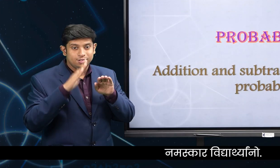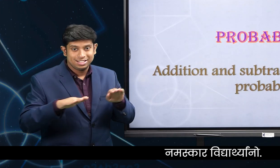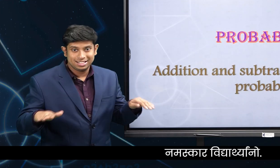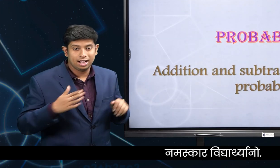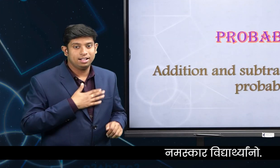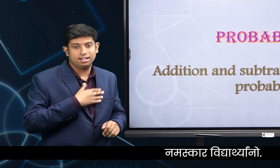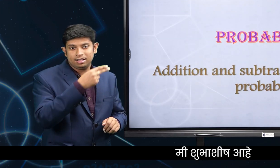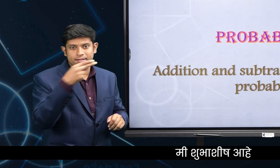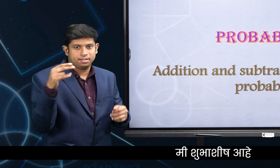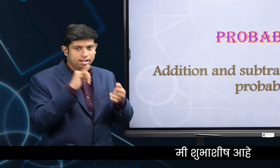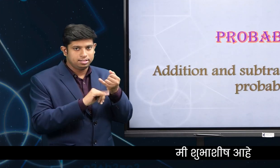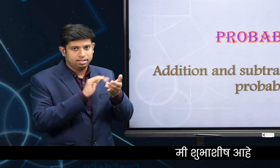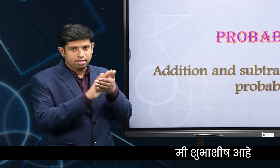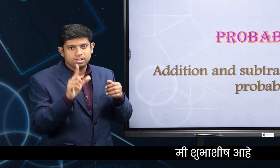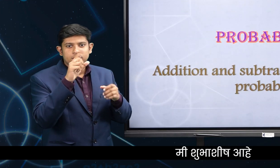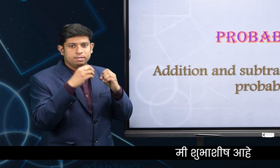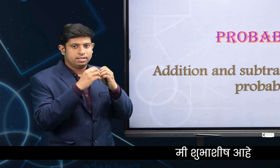नमस्कार विद्यार्थ्यांनो, मी शुभाशिष आहे.